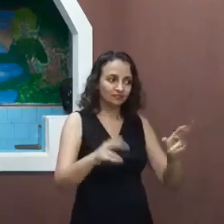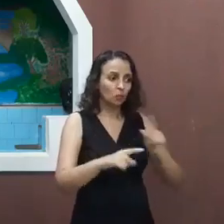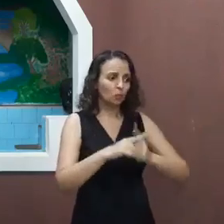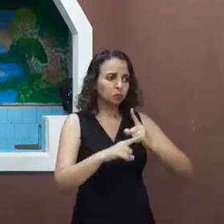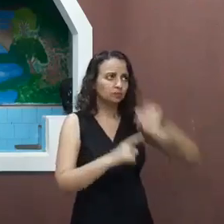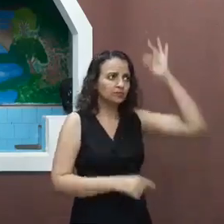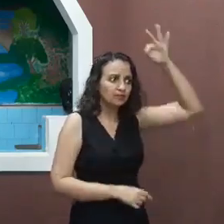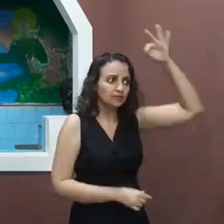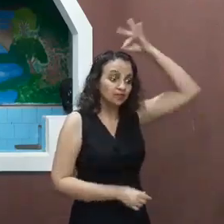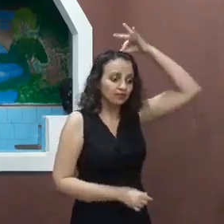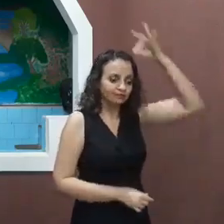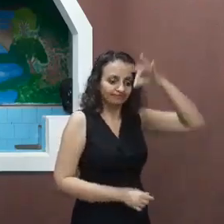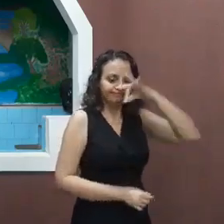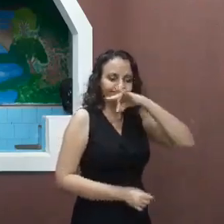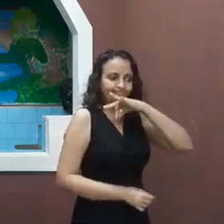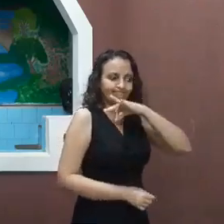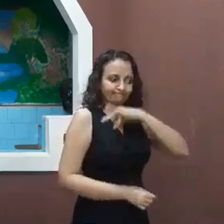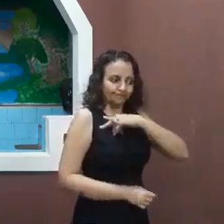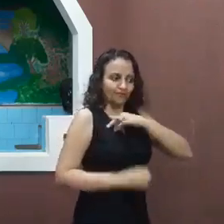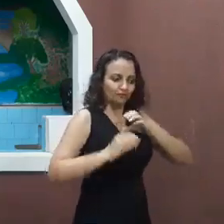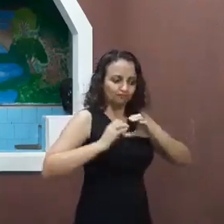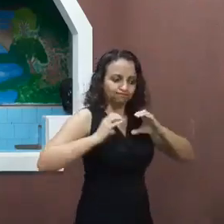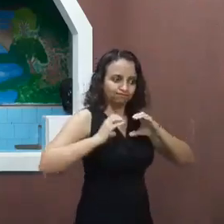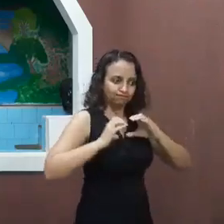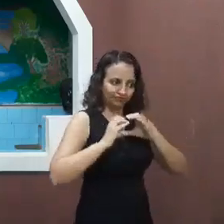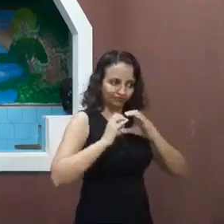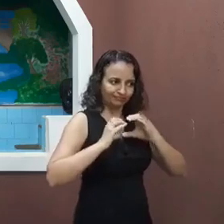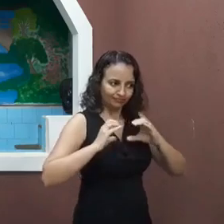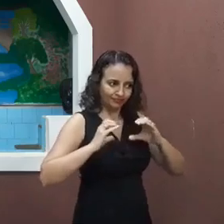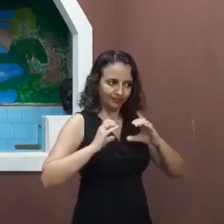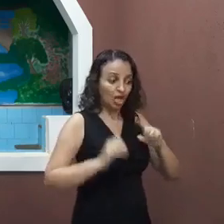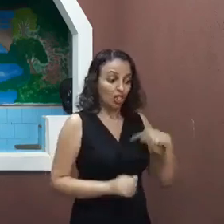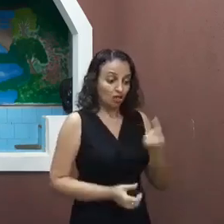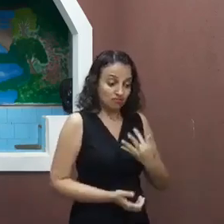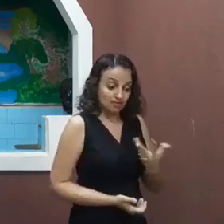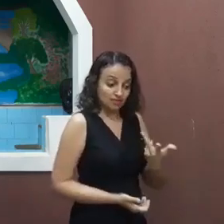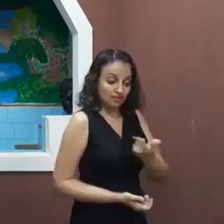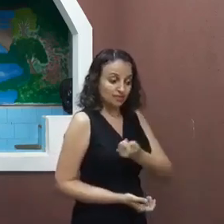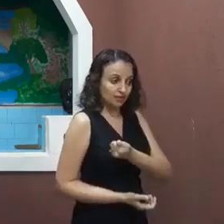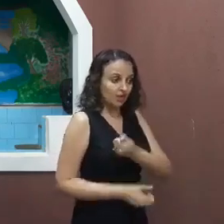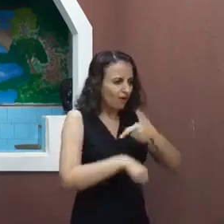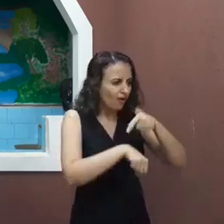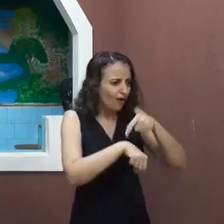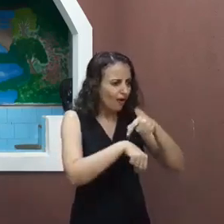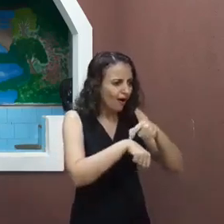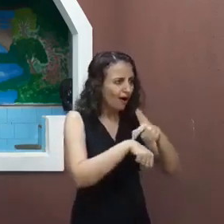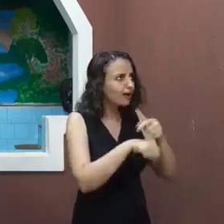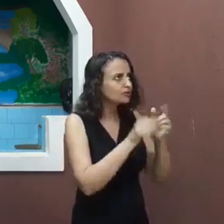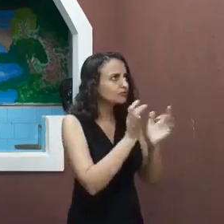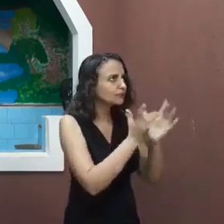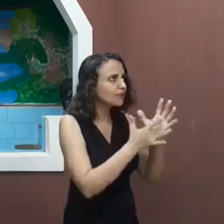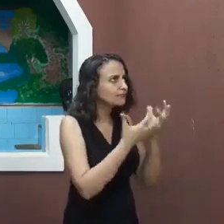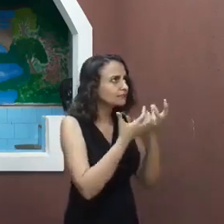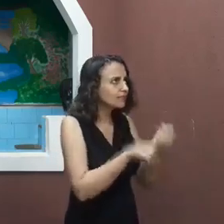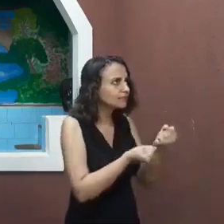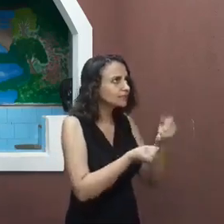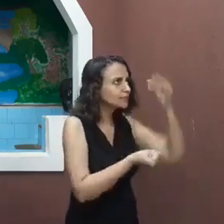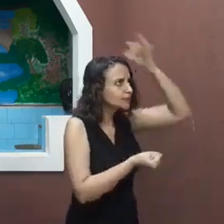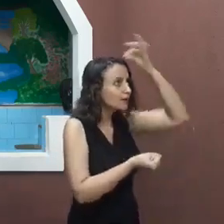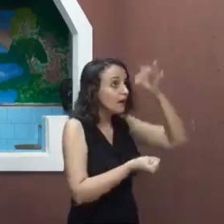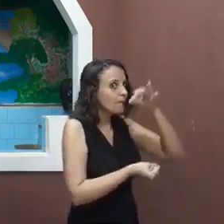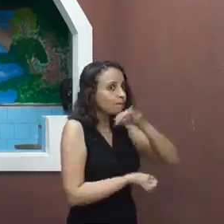Espírito Santo habita em nós. Nós cremos que a partir do momento que somos salvos em Cristo Jesus, somos filhos de Deus.